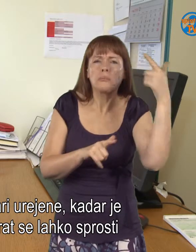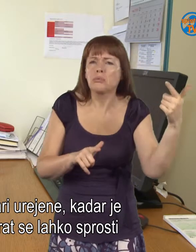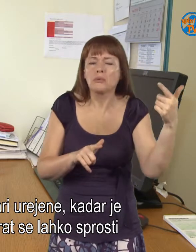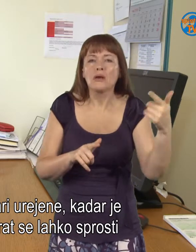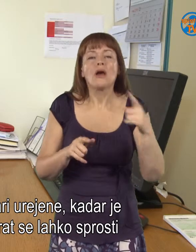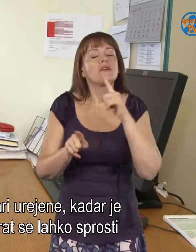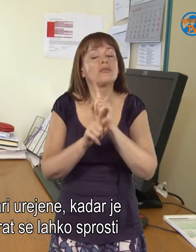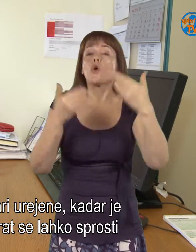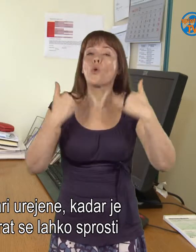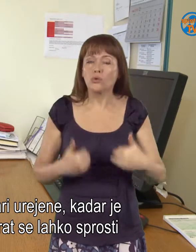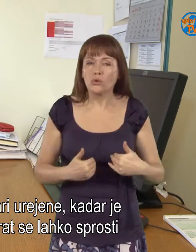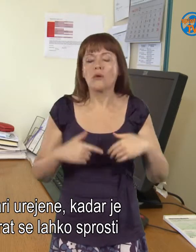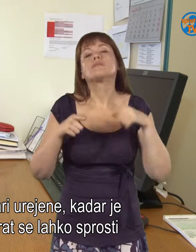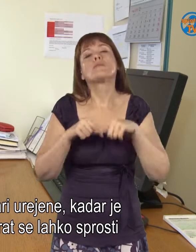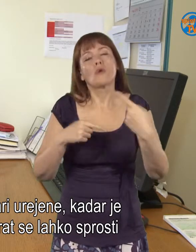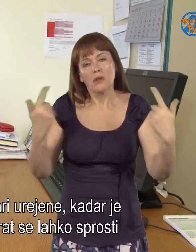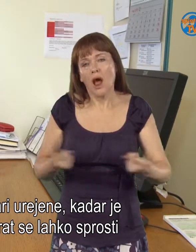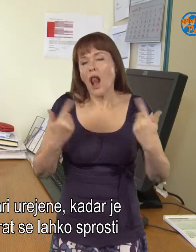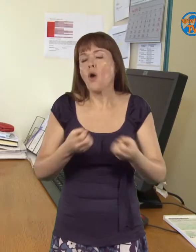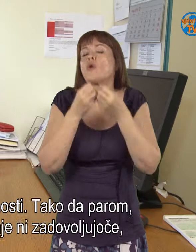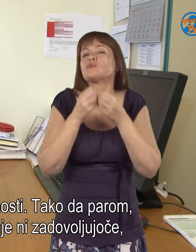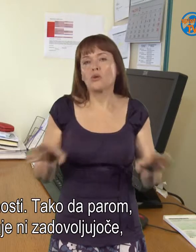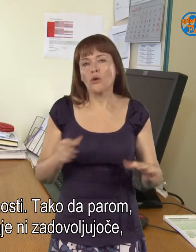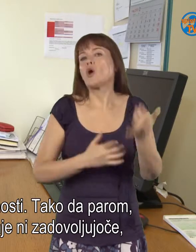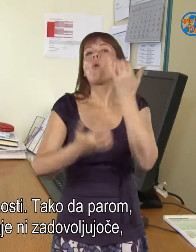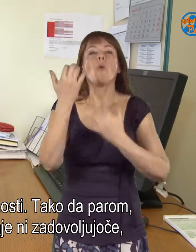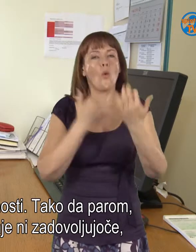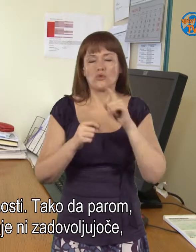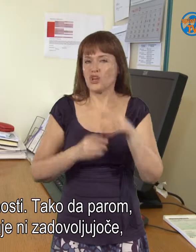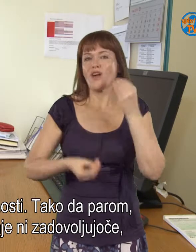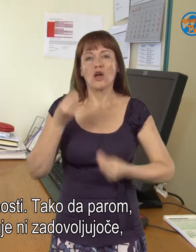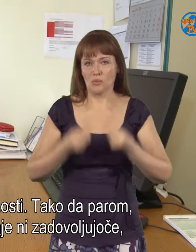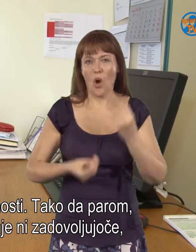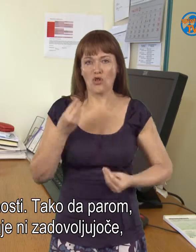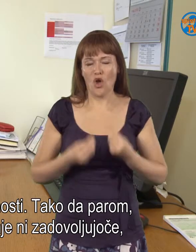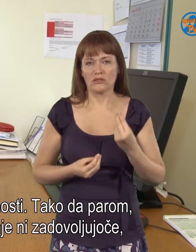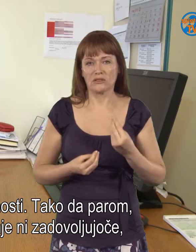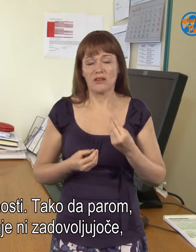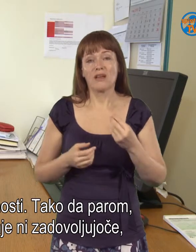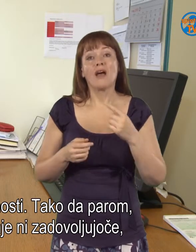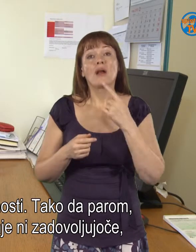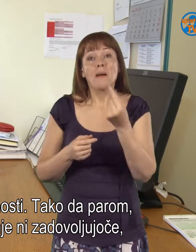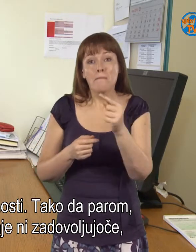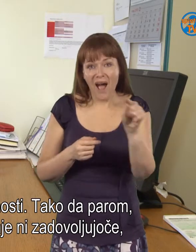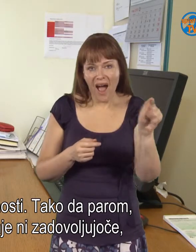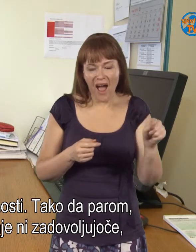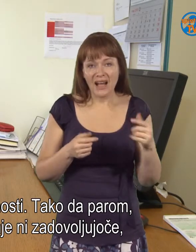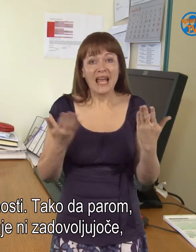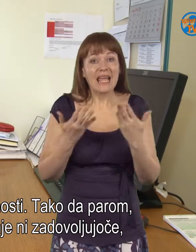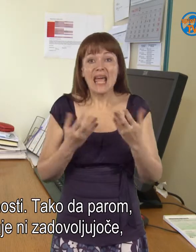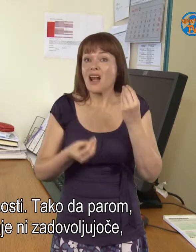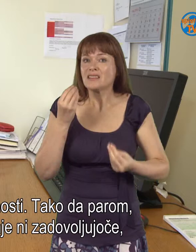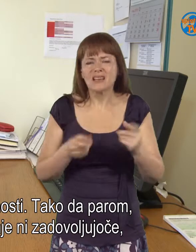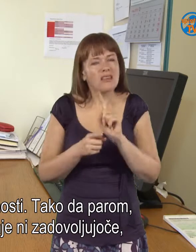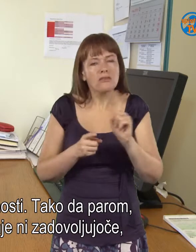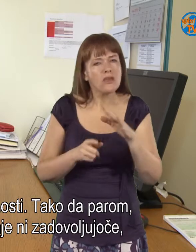kadar ni preutrujena, takrat se lahko sprosti in res uživa v spolnosti. Tako da parom, kjer